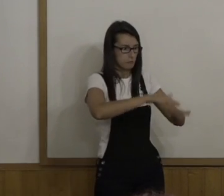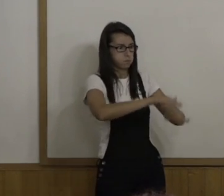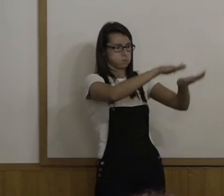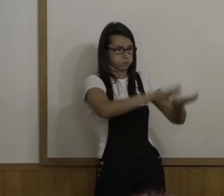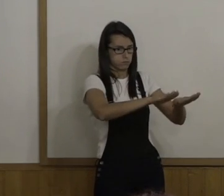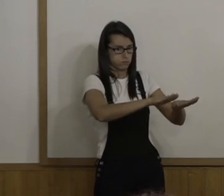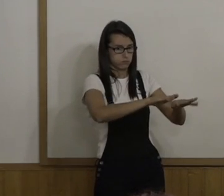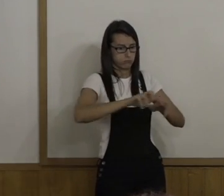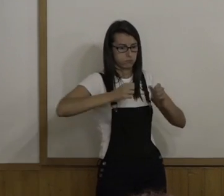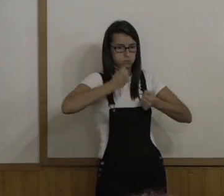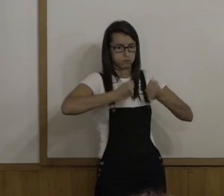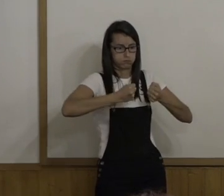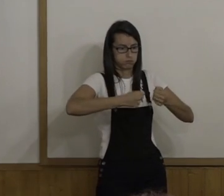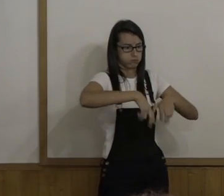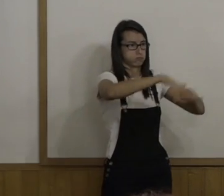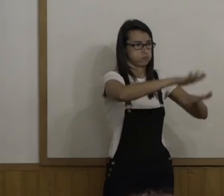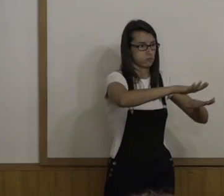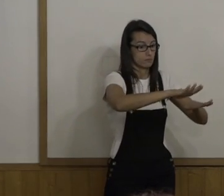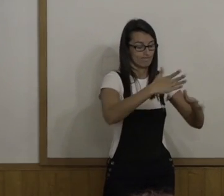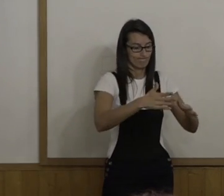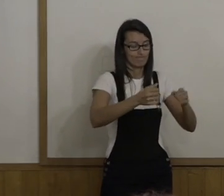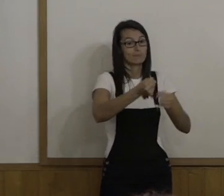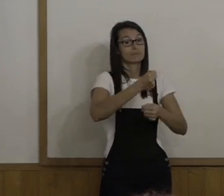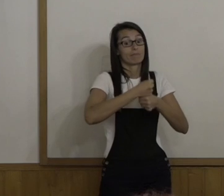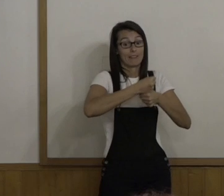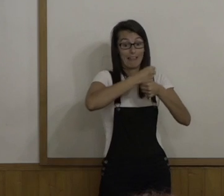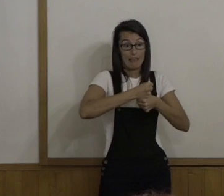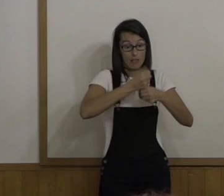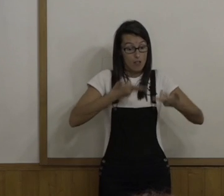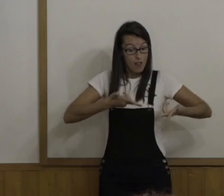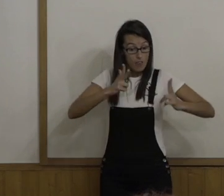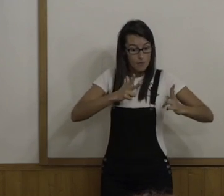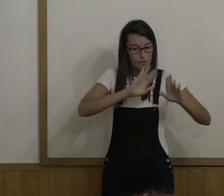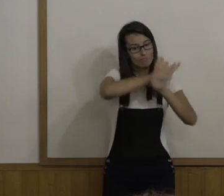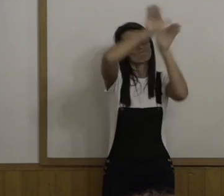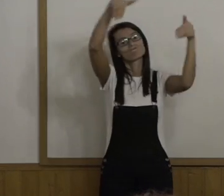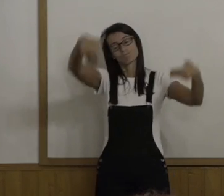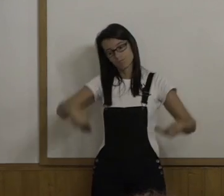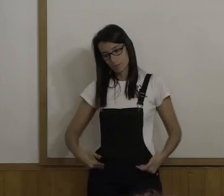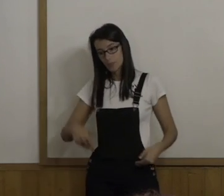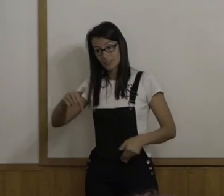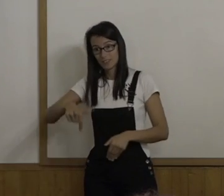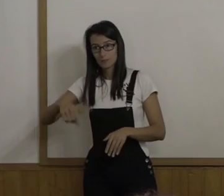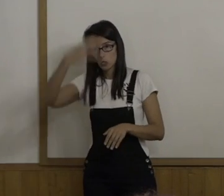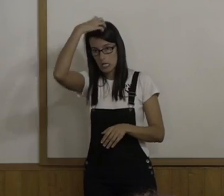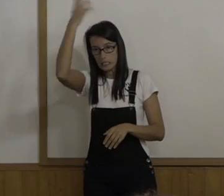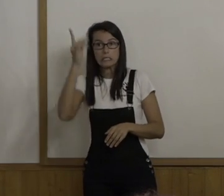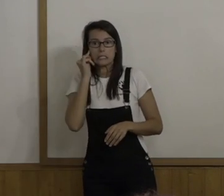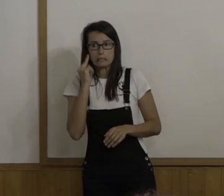podían, los soltaron y los caballos volvieron para aquí. Entonces se dice que la reina cogió miedo